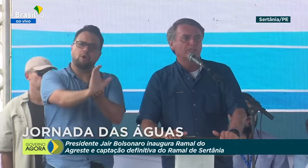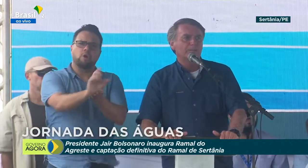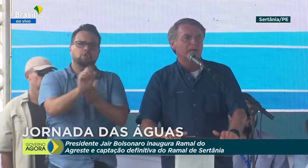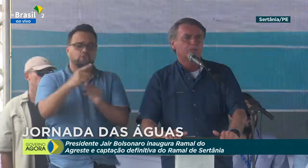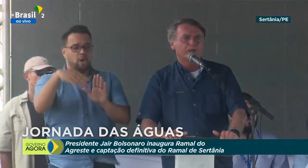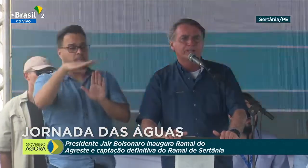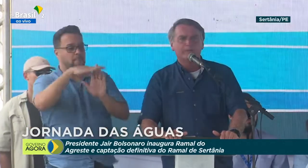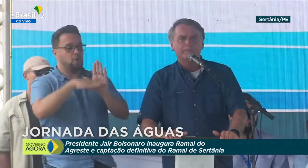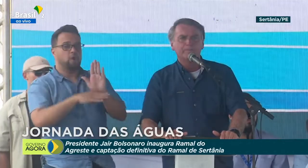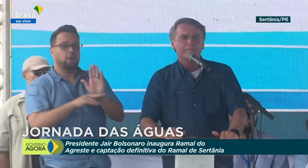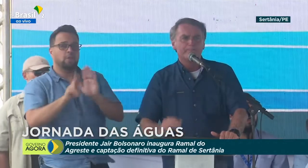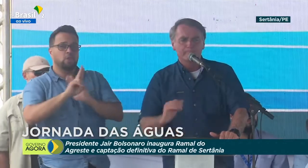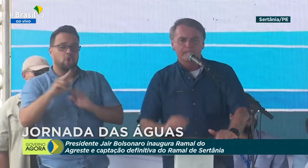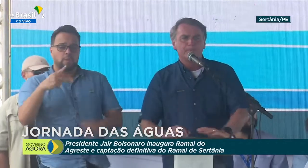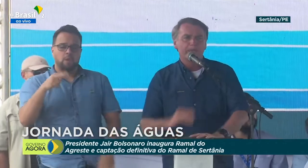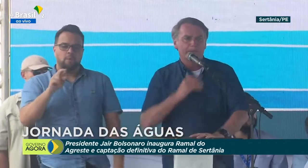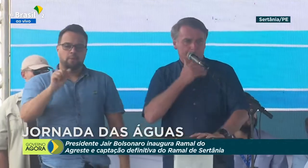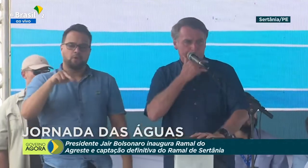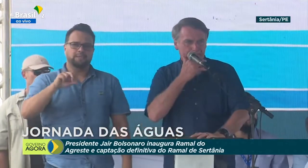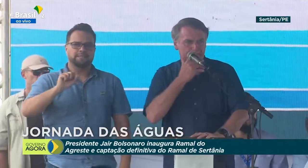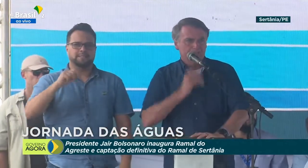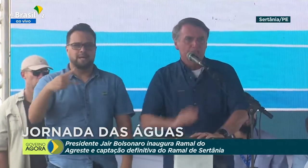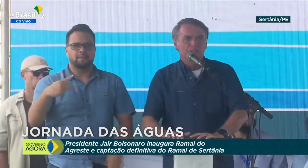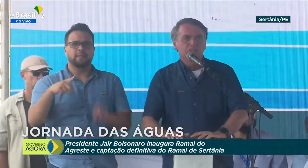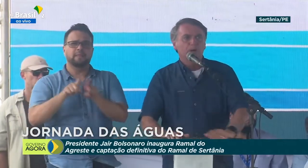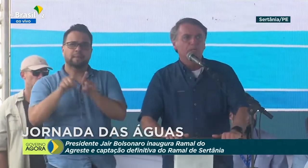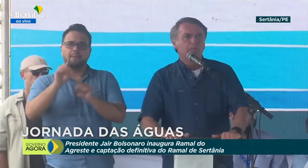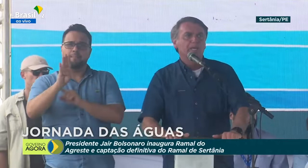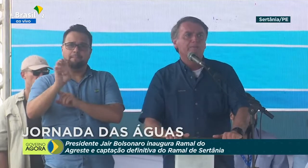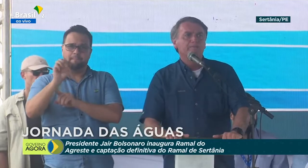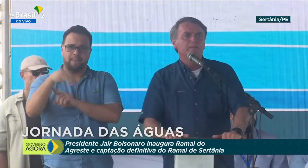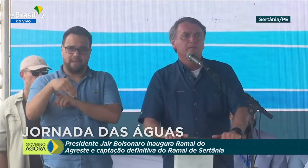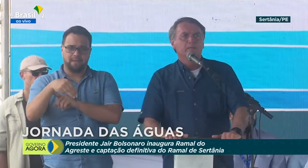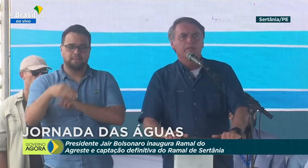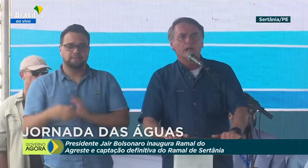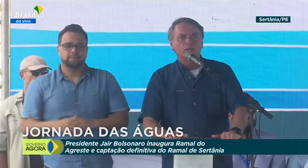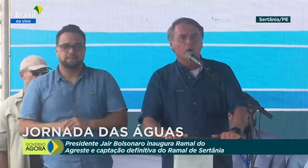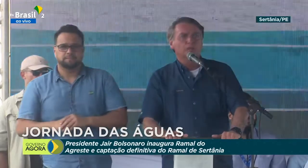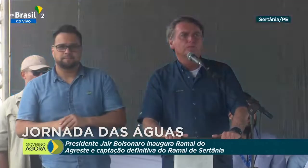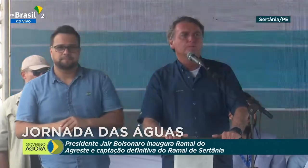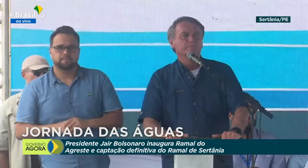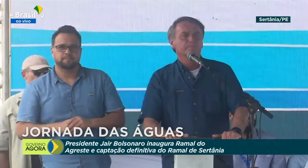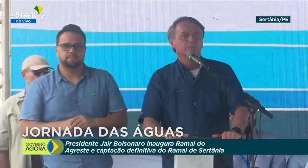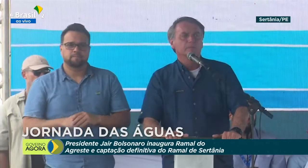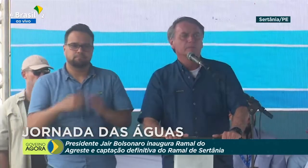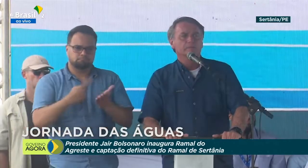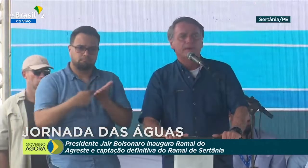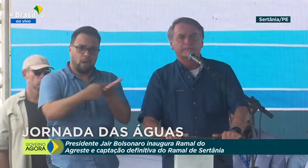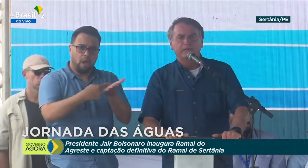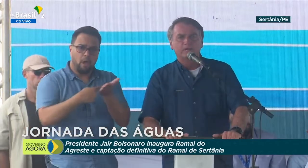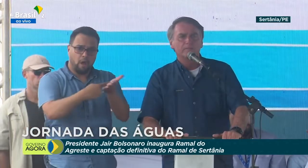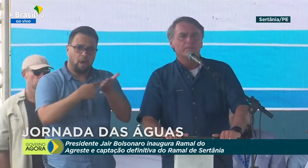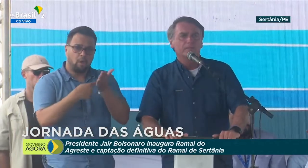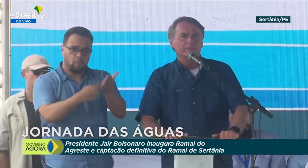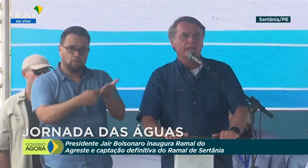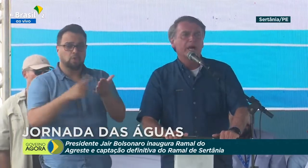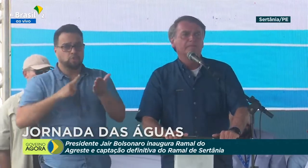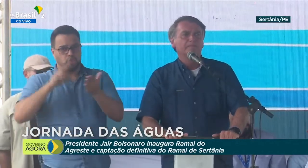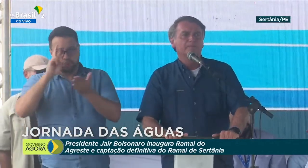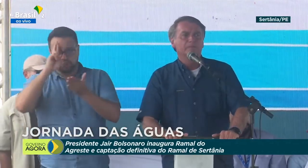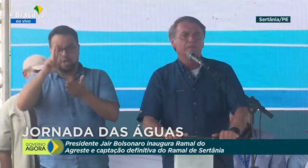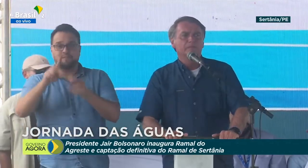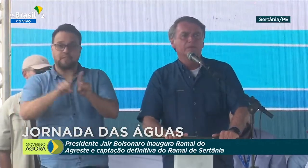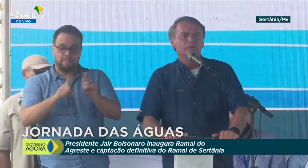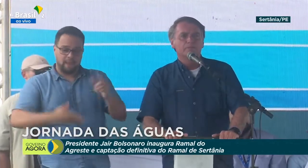programa chamado Pronamp e Bem. De modo que, em acordo, patrão e